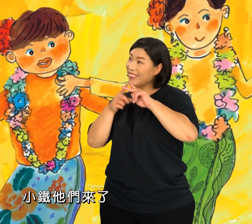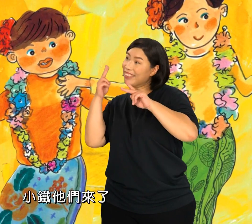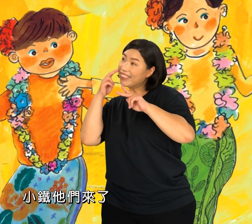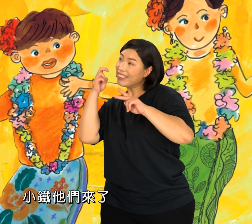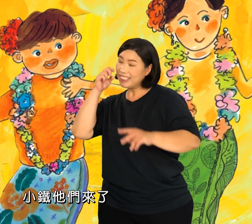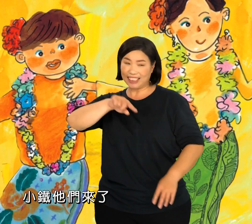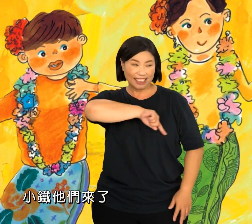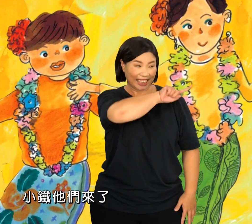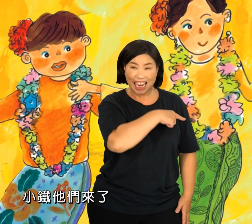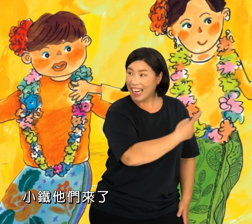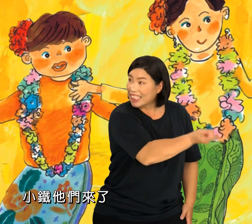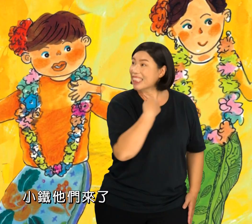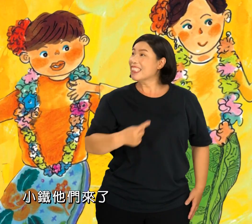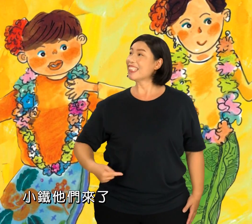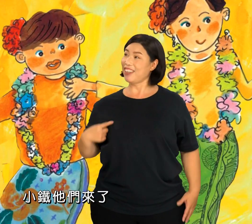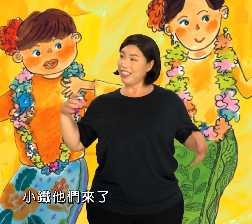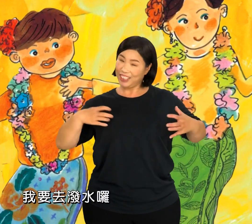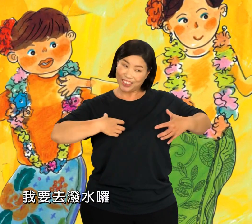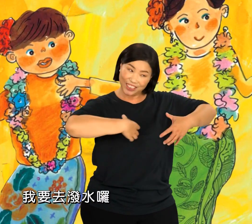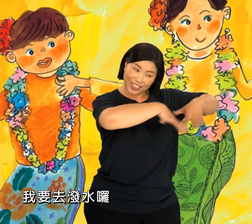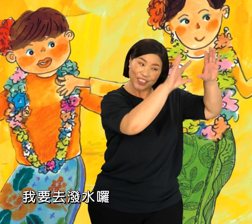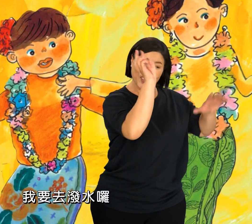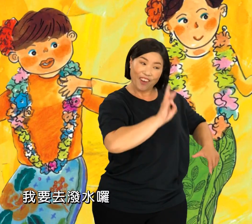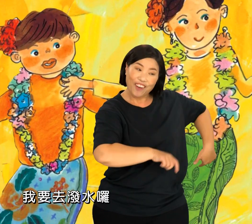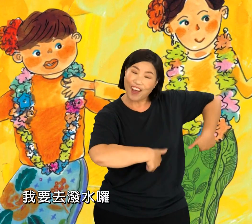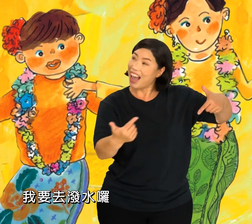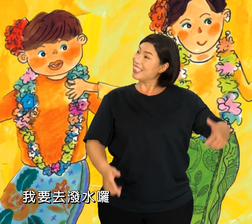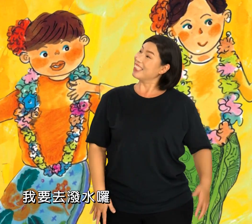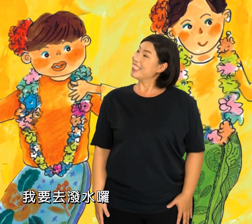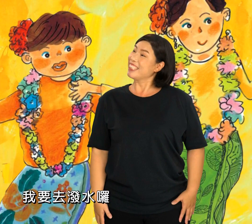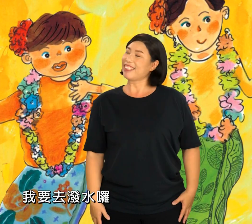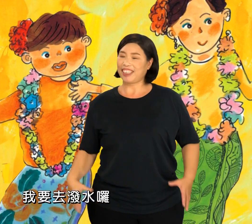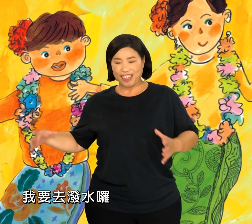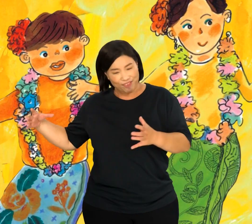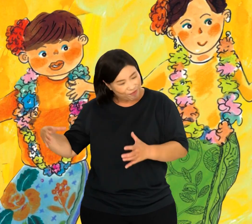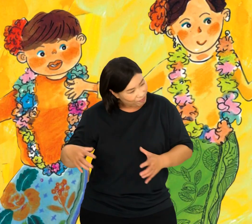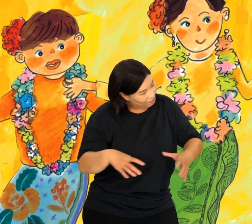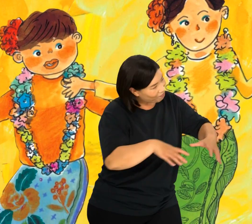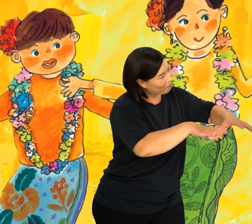小铁他们来了，我要去泼水喽！